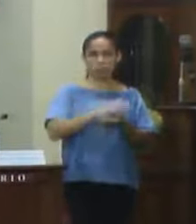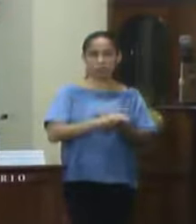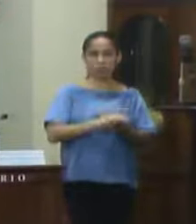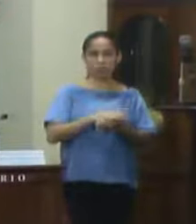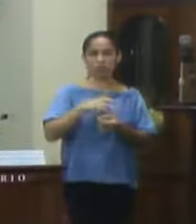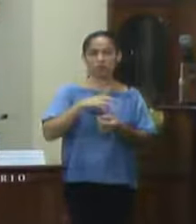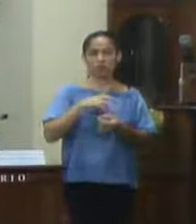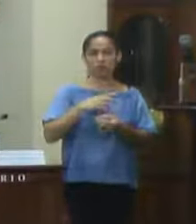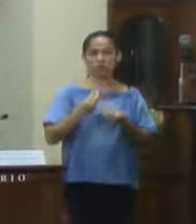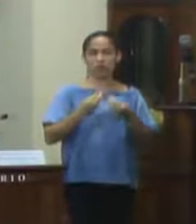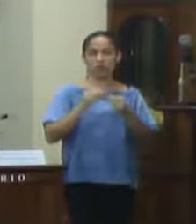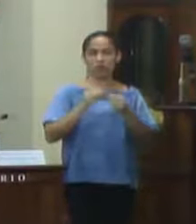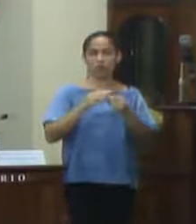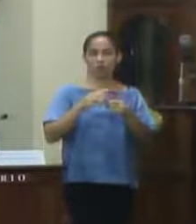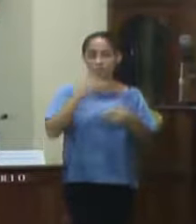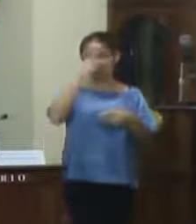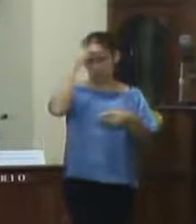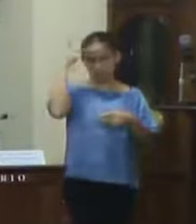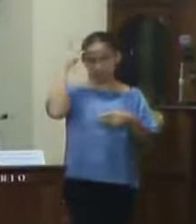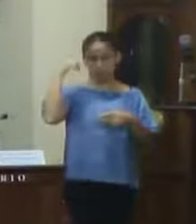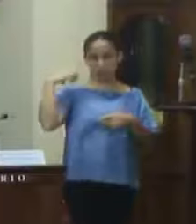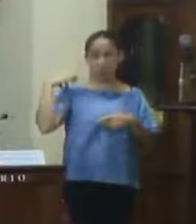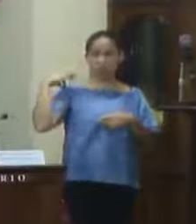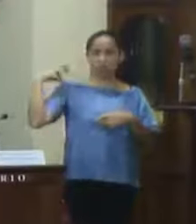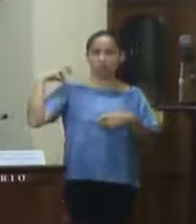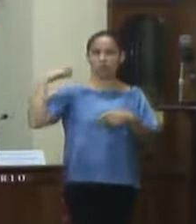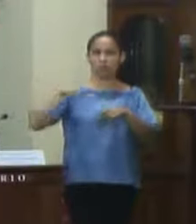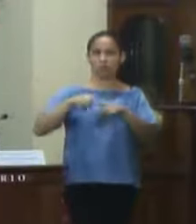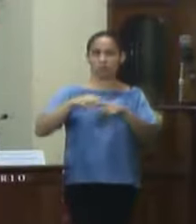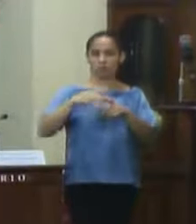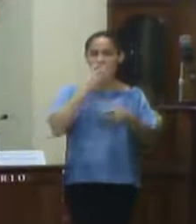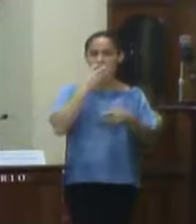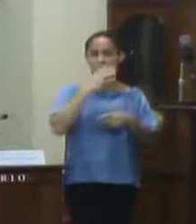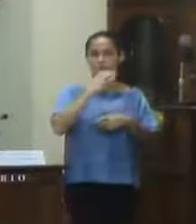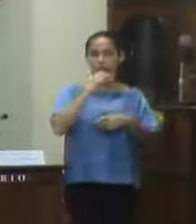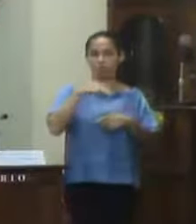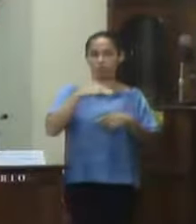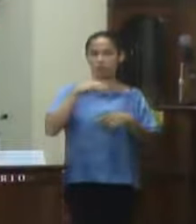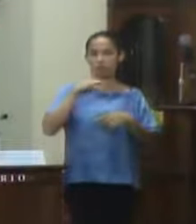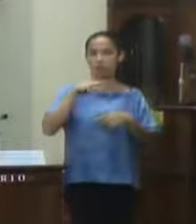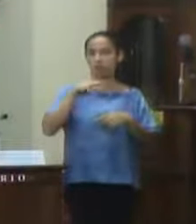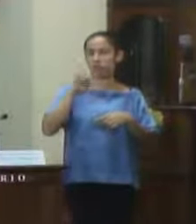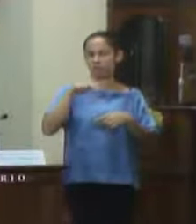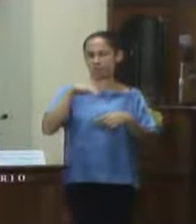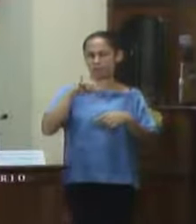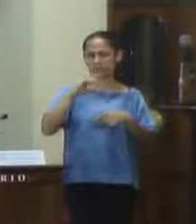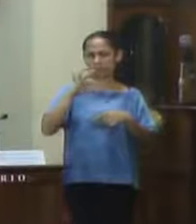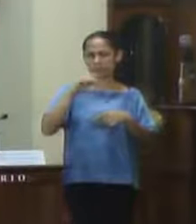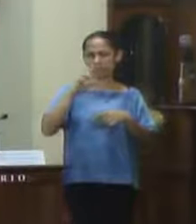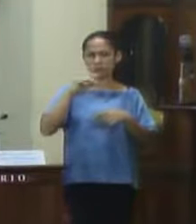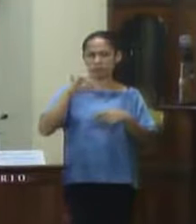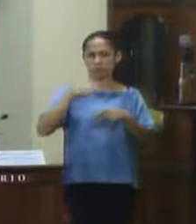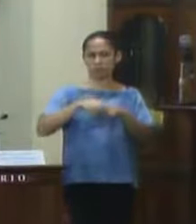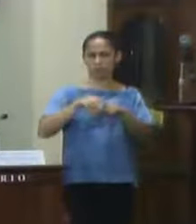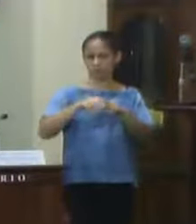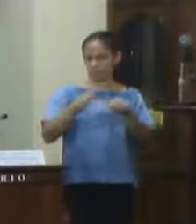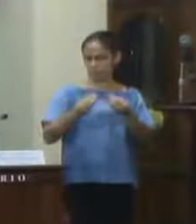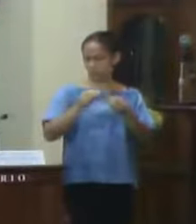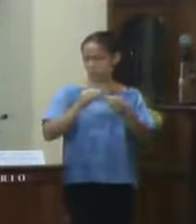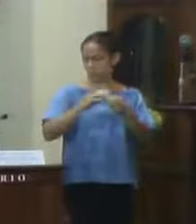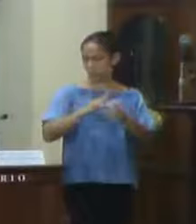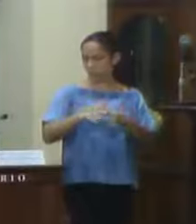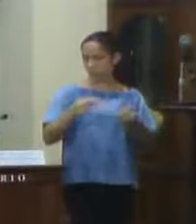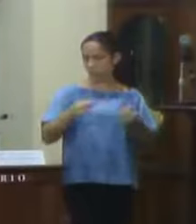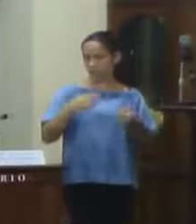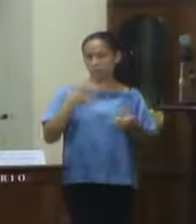por mantenedores voluntários como cães comunitários, e os mesmos devem receber toda a estrutura e suporte possível para viverem com